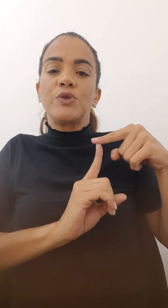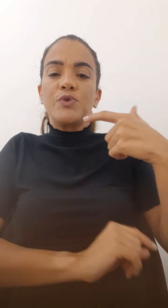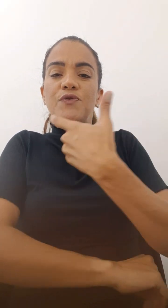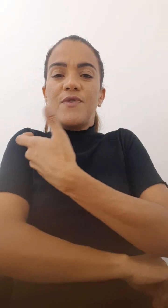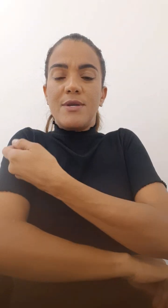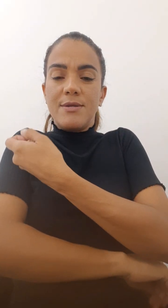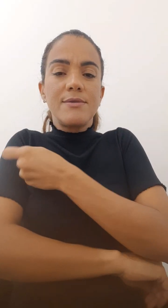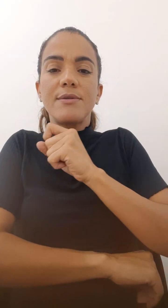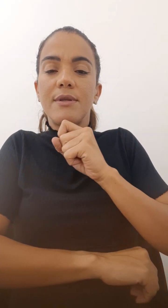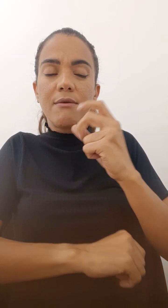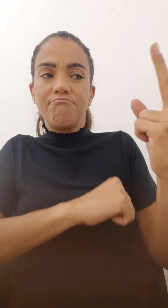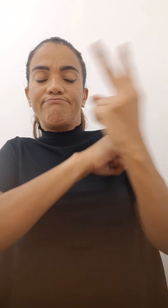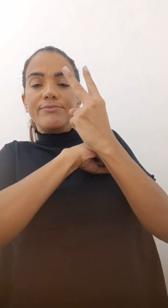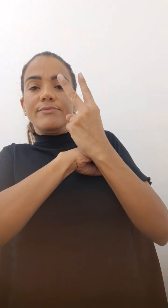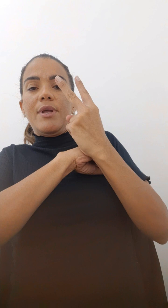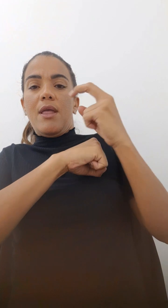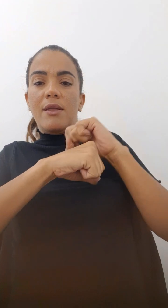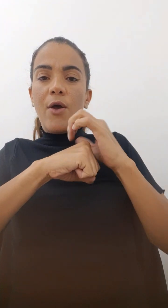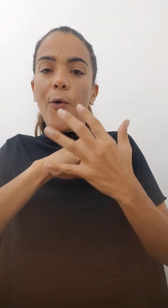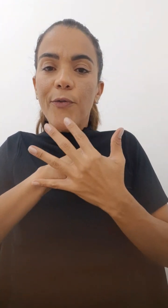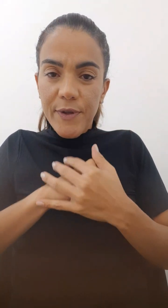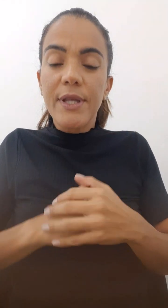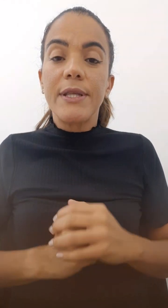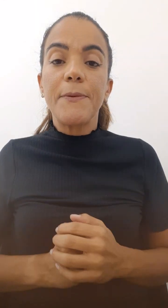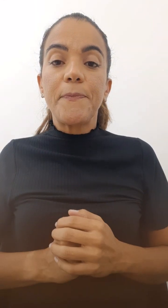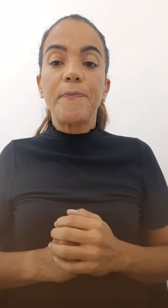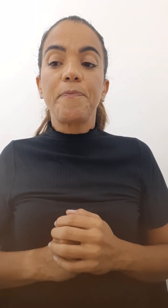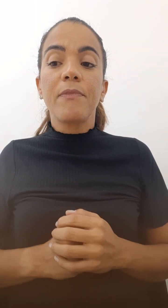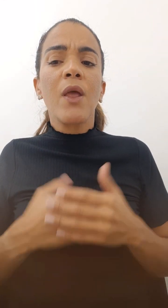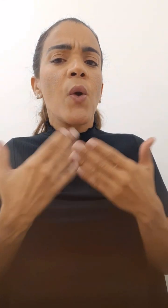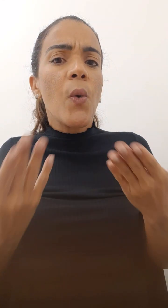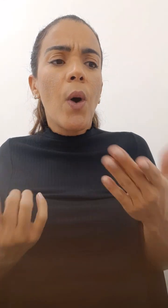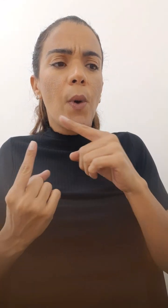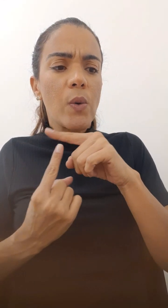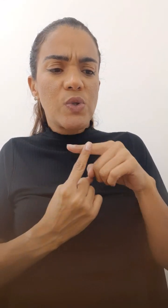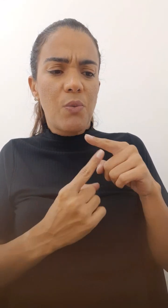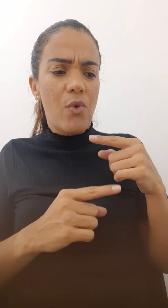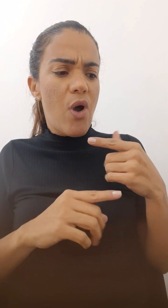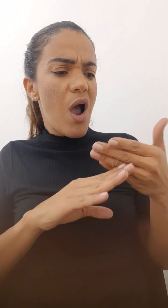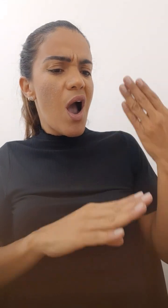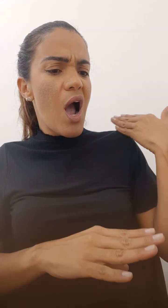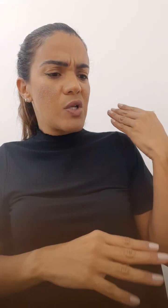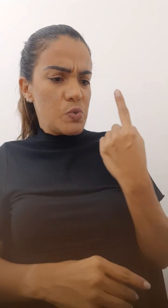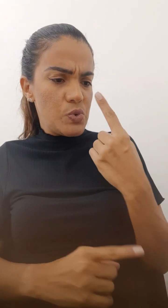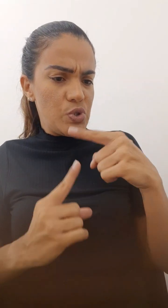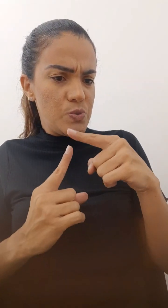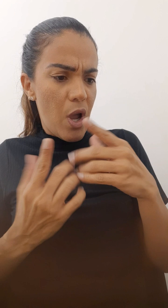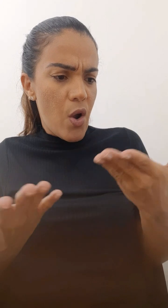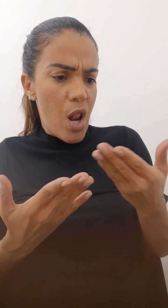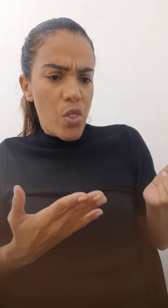para a Covid-19. Ué, um novo tipo de vacina, mas anteriormente nós já tínhamos uma vacina? Ah,